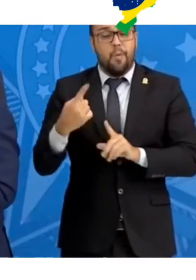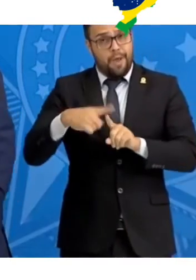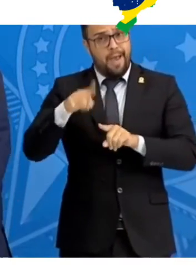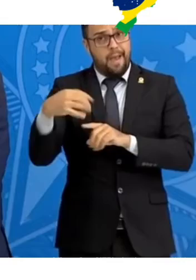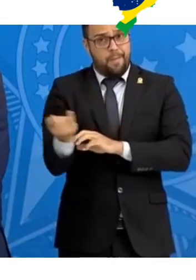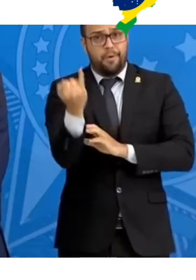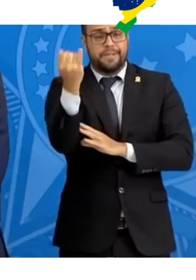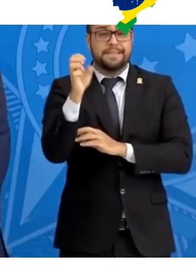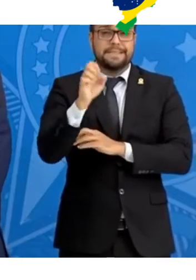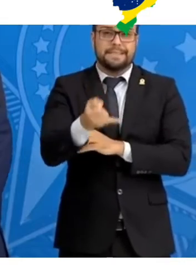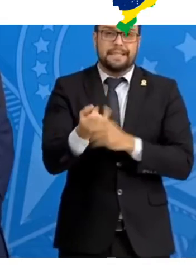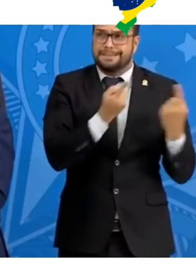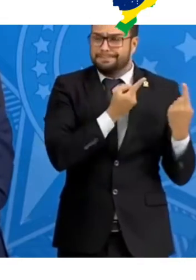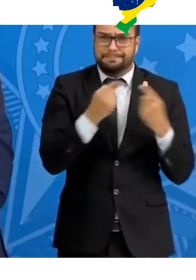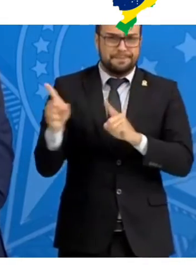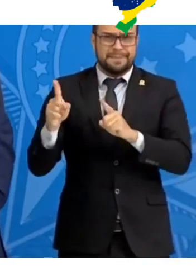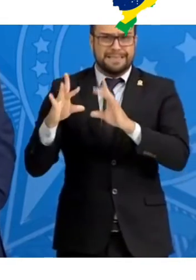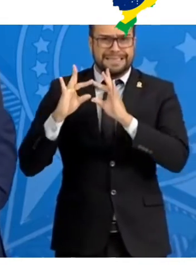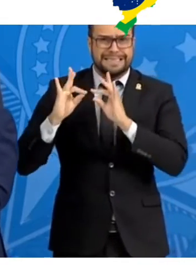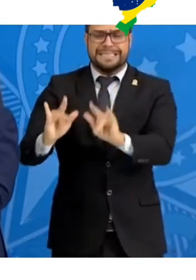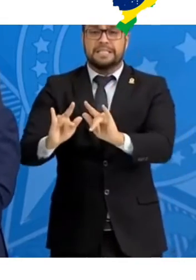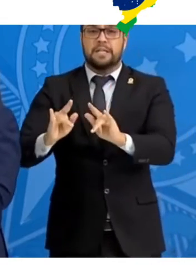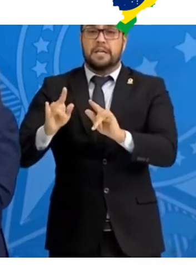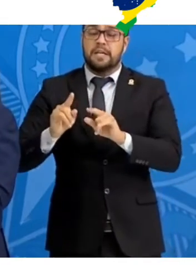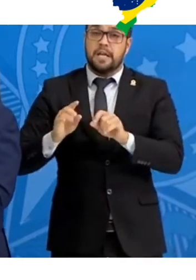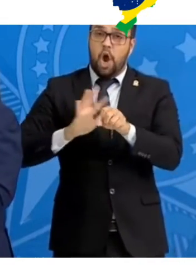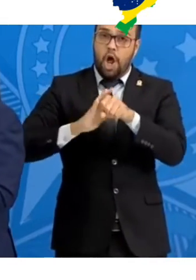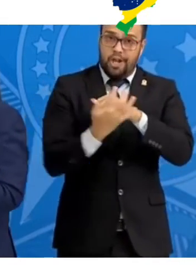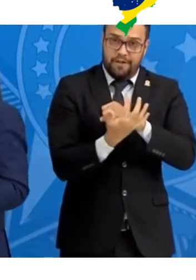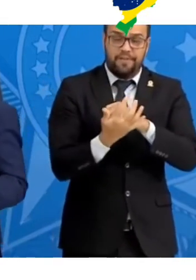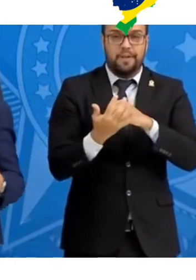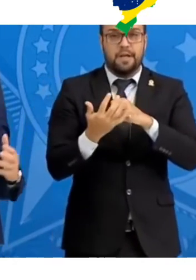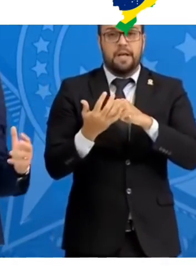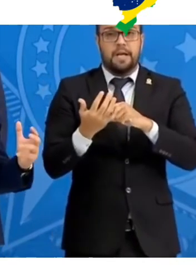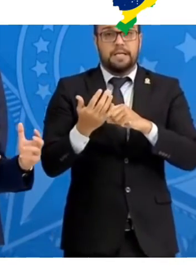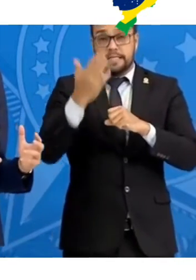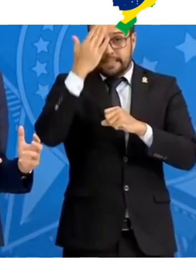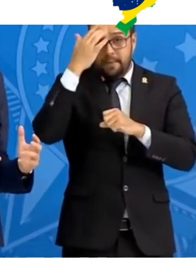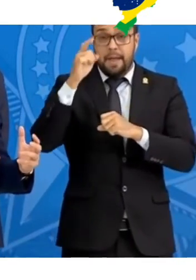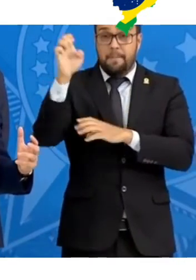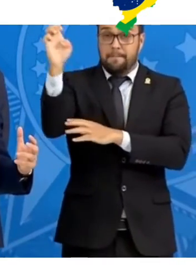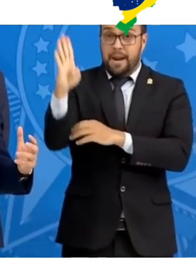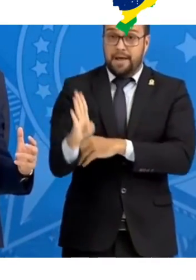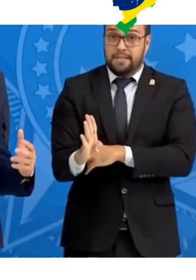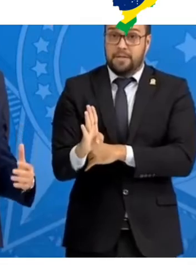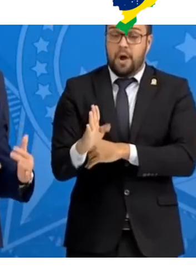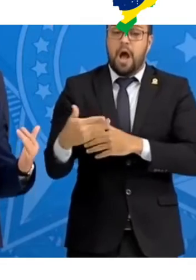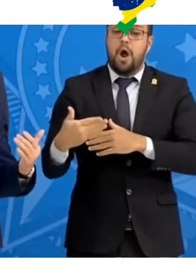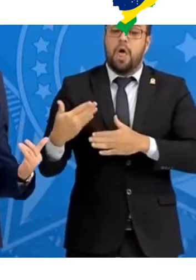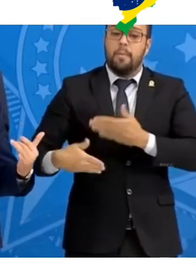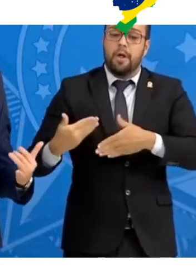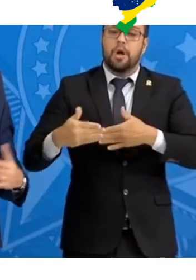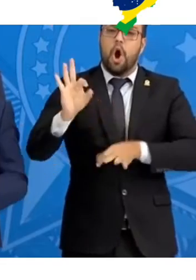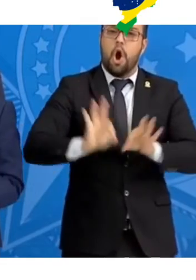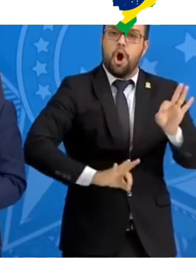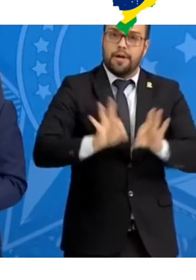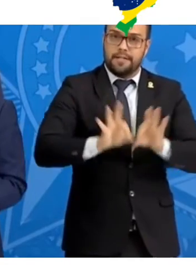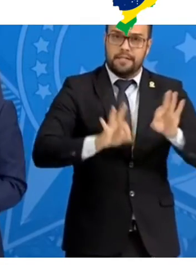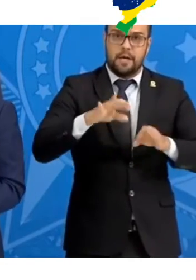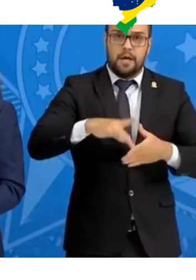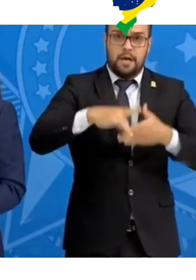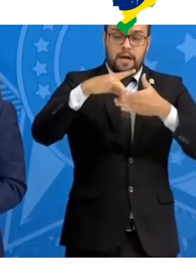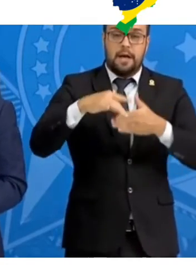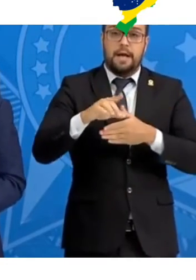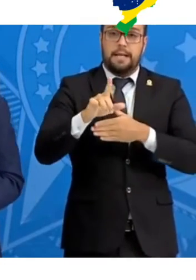sim combater o coronavírus e fazer com que o Brasil, talvez nesse processo de organização e liderança que o